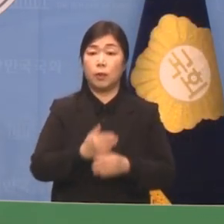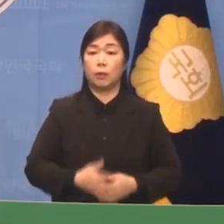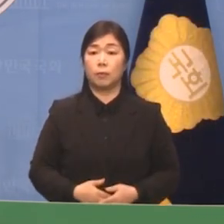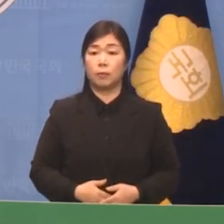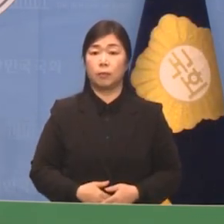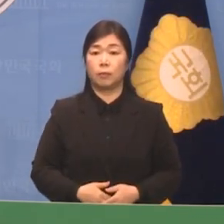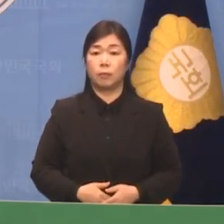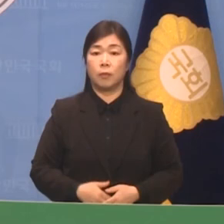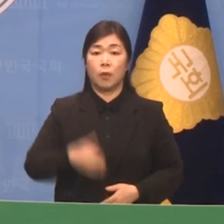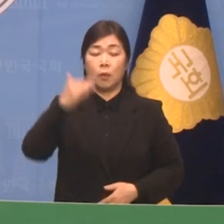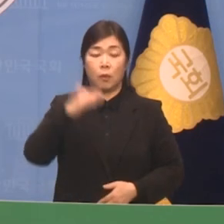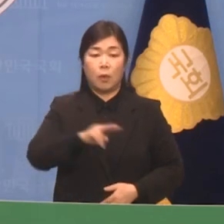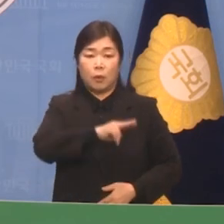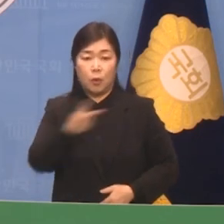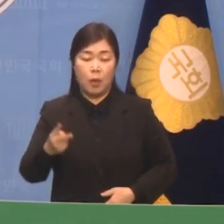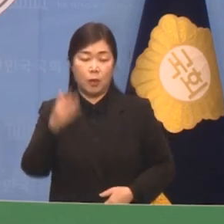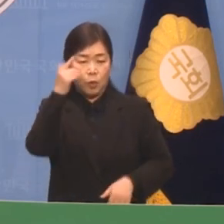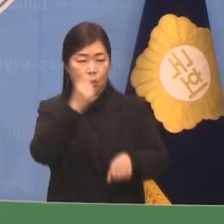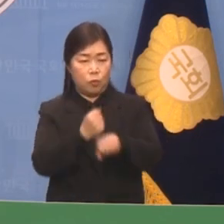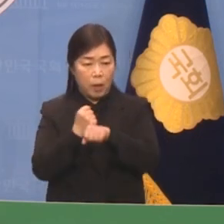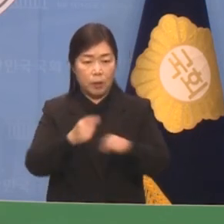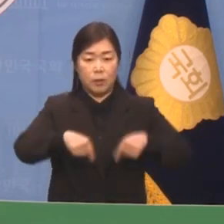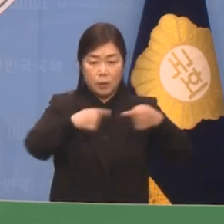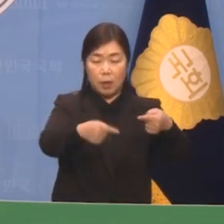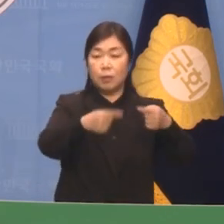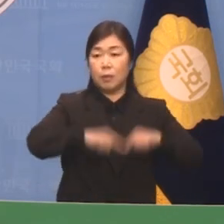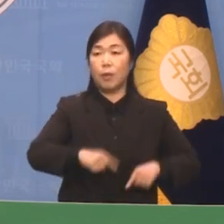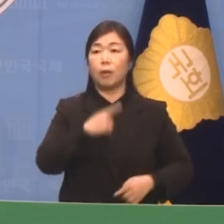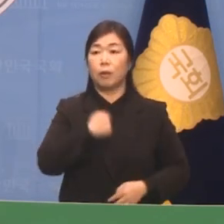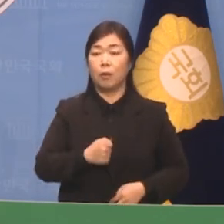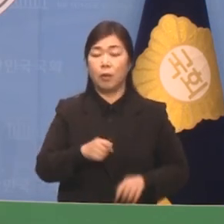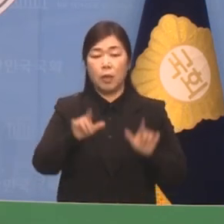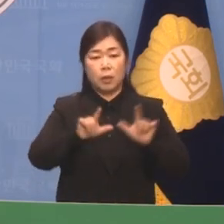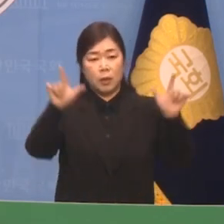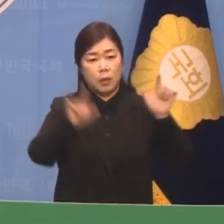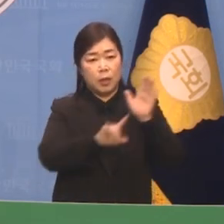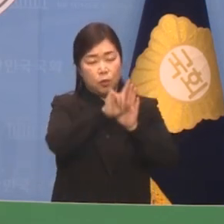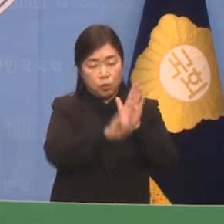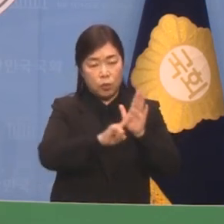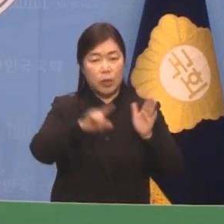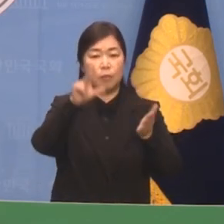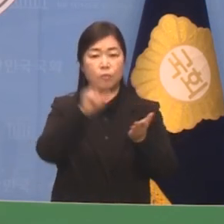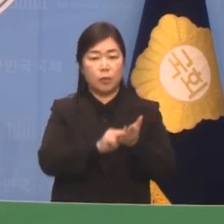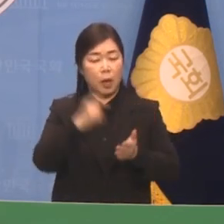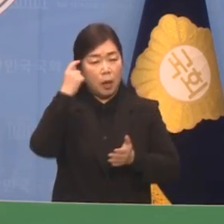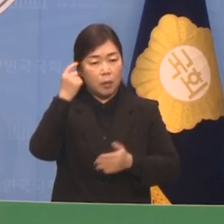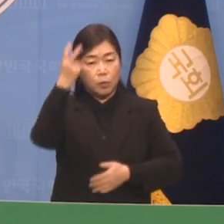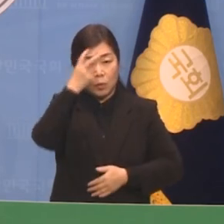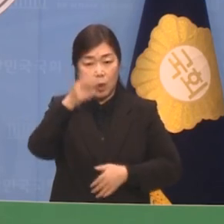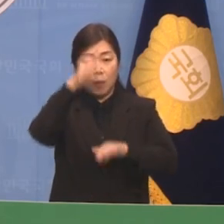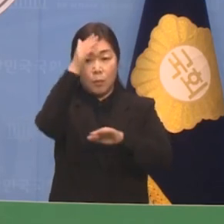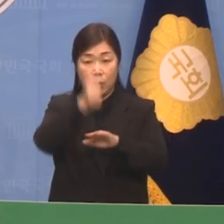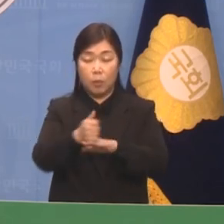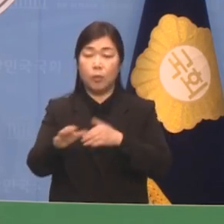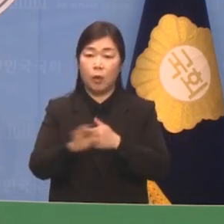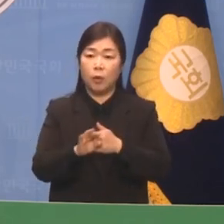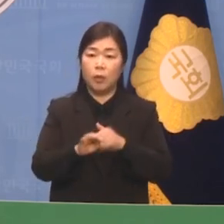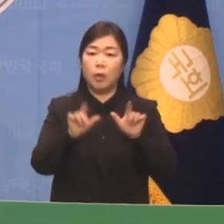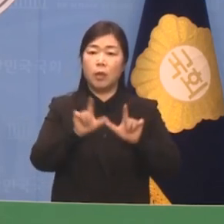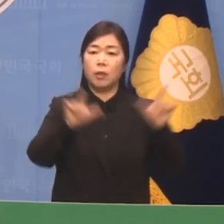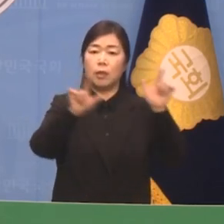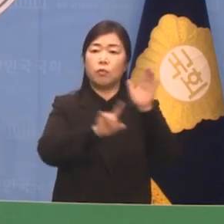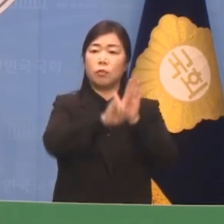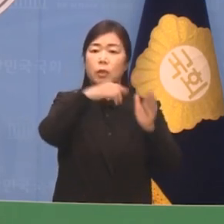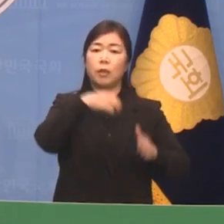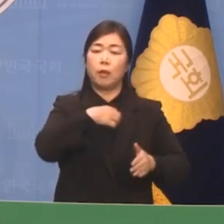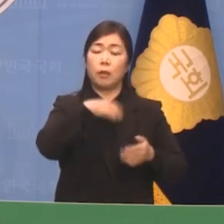녹색전환연구소 등이 참여한 기후정치 바람의 기후위기 인식조사에 따르면 기후정보에 대한 인지도와 기후위기에 대한